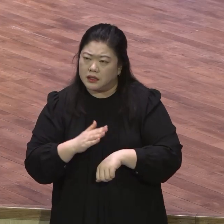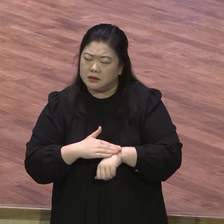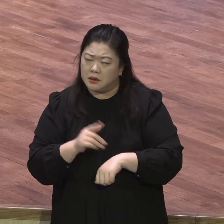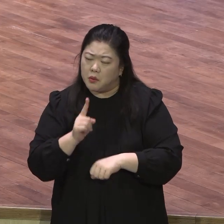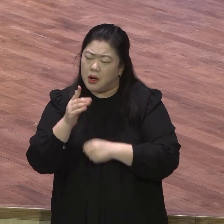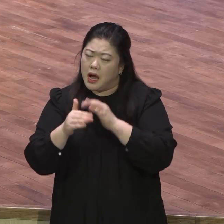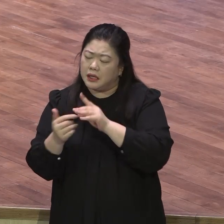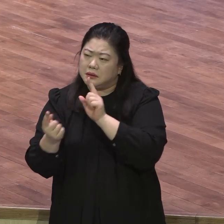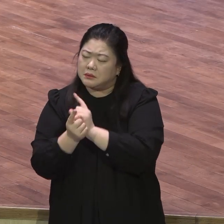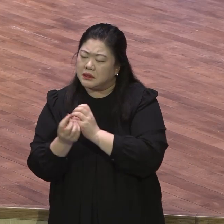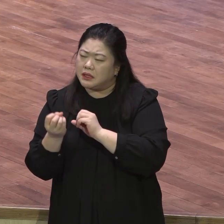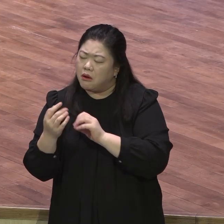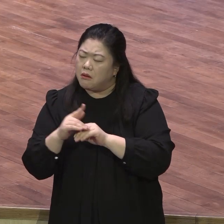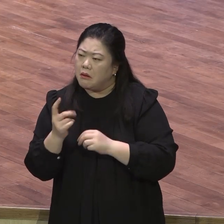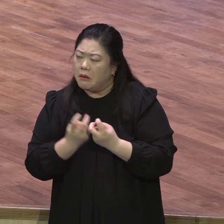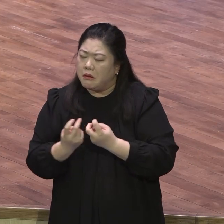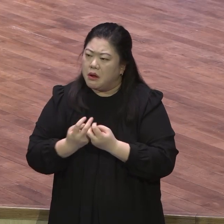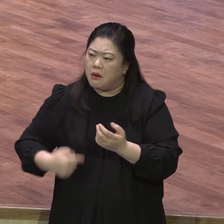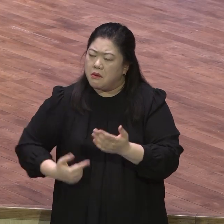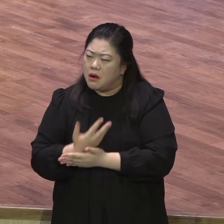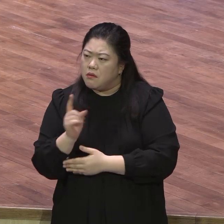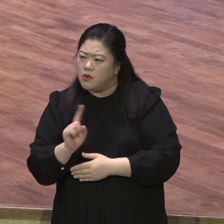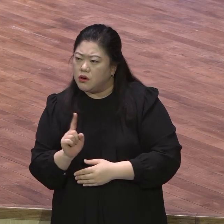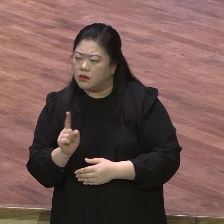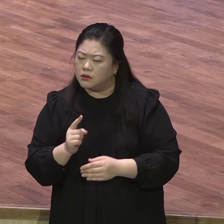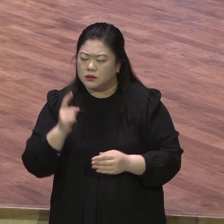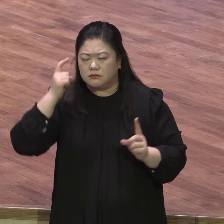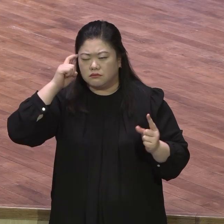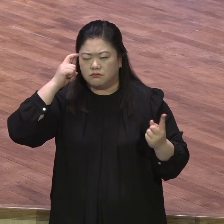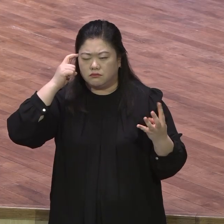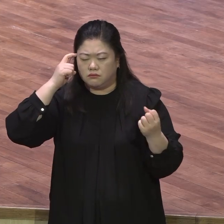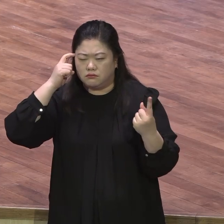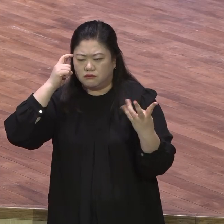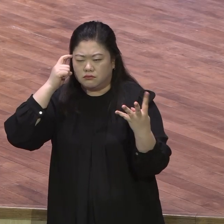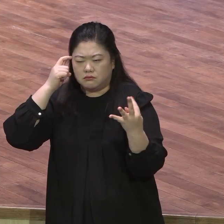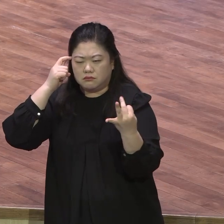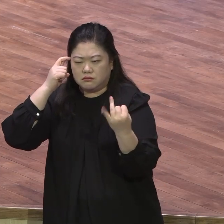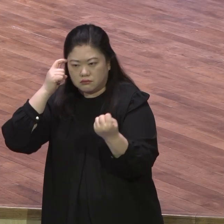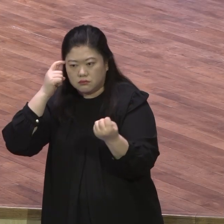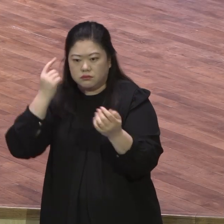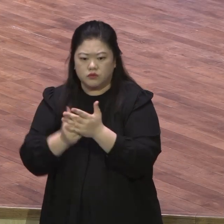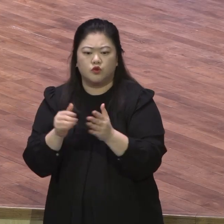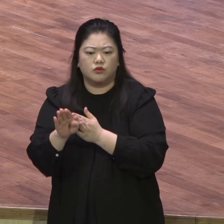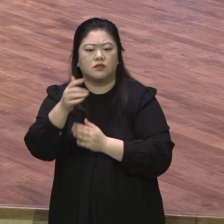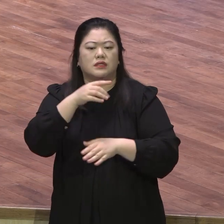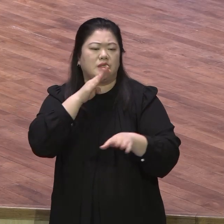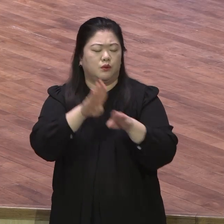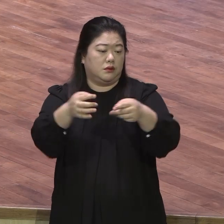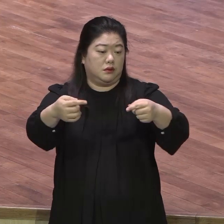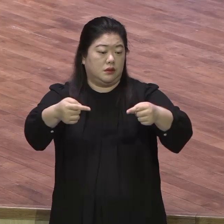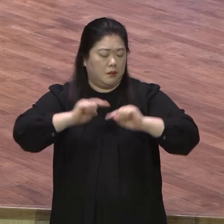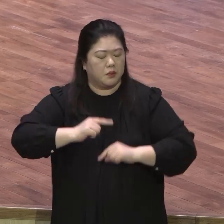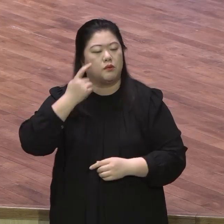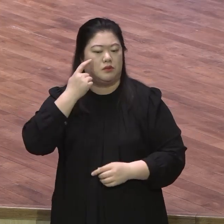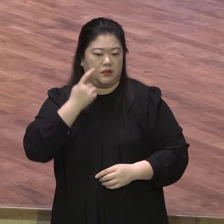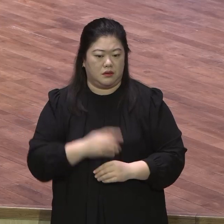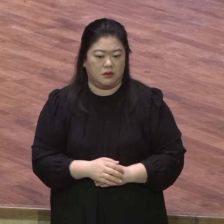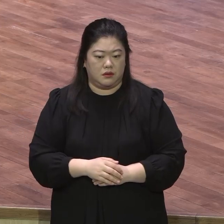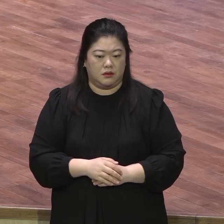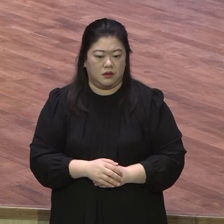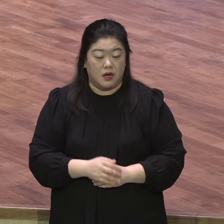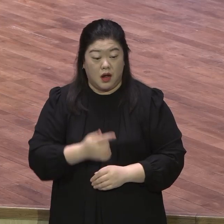하나님의 축복이에요. 그래서 성막의 기구 하나하나가 다 모여 인생 모든 문제 해결자 대신은